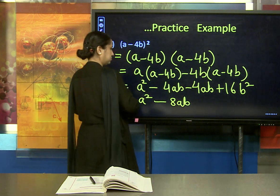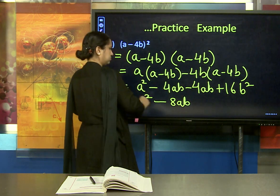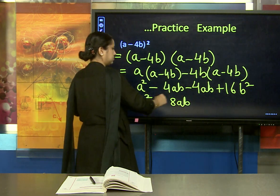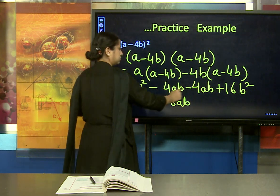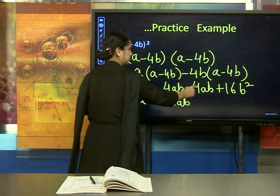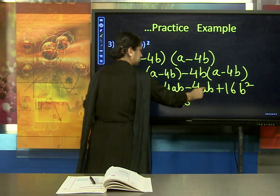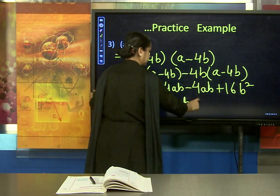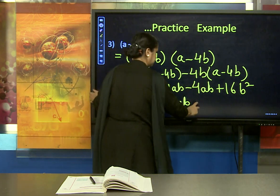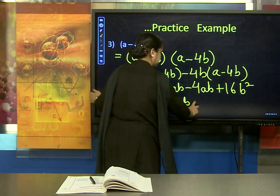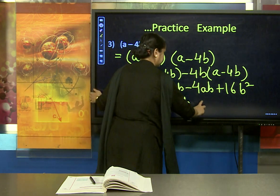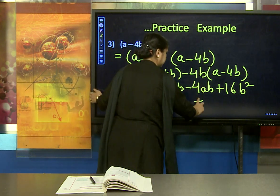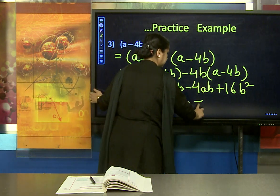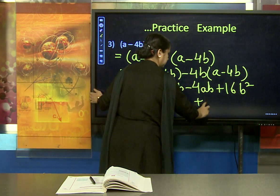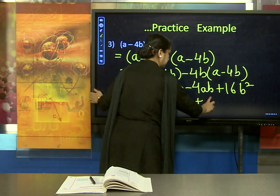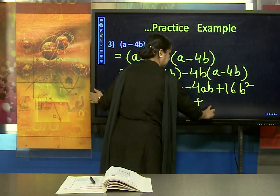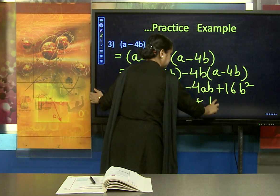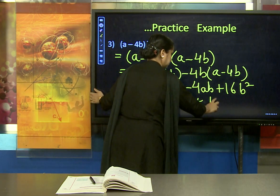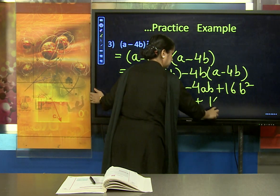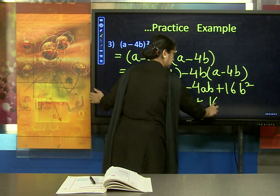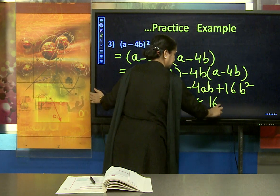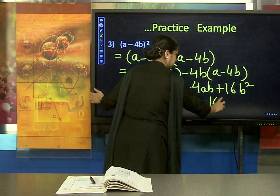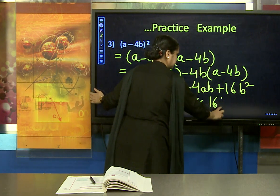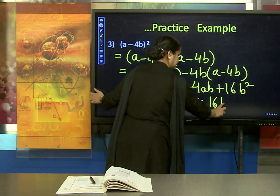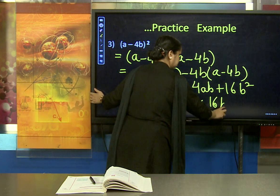ये हमारा आंसर हो गया।